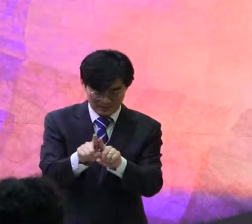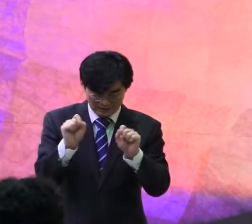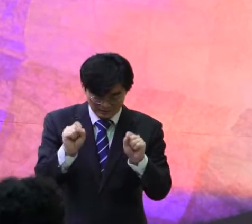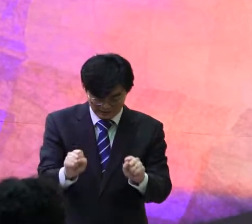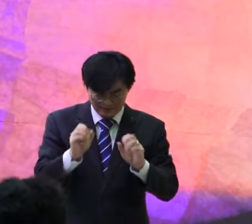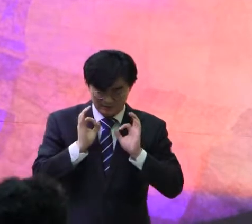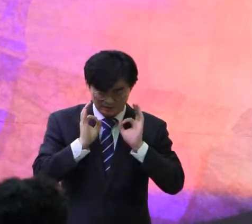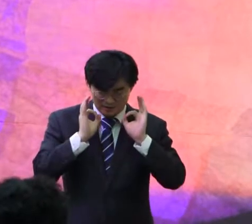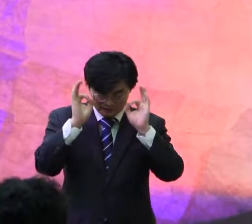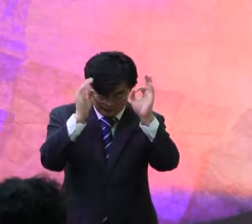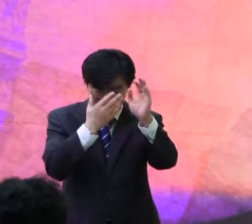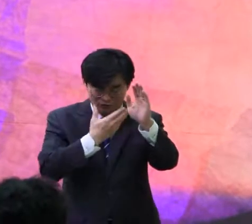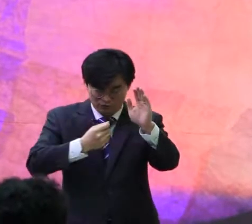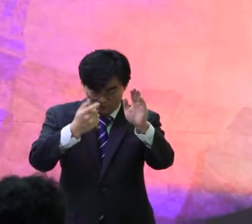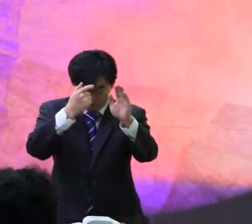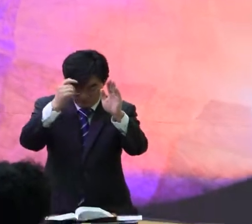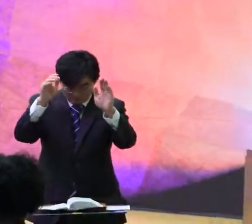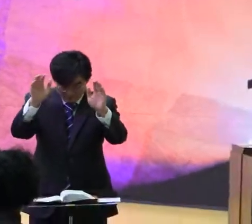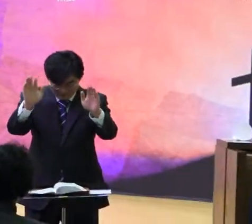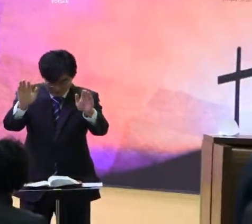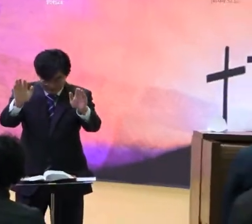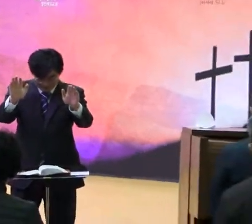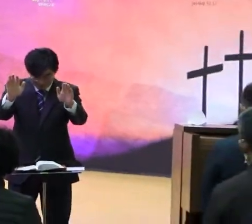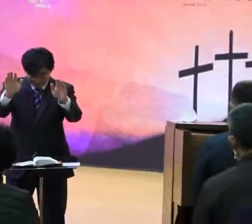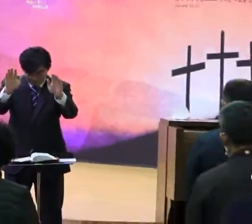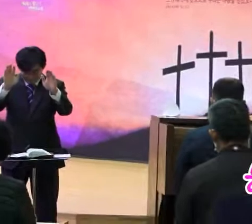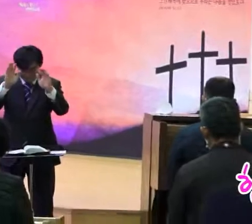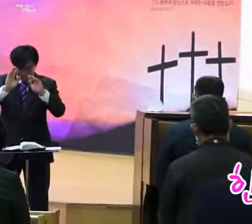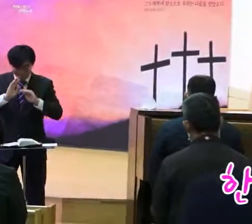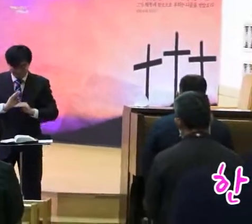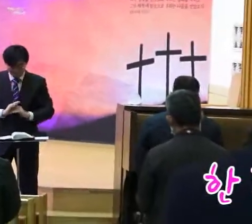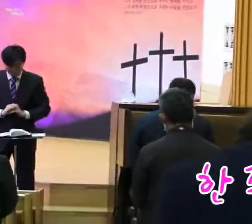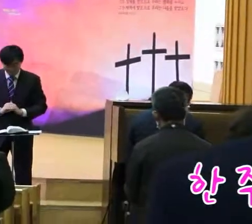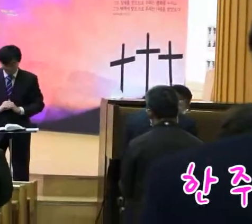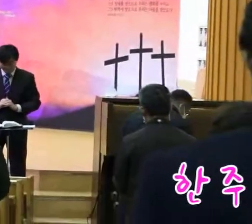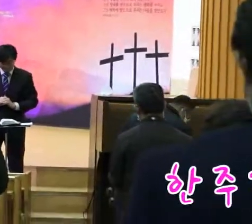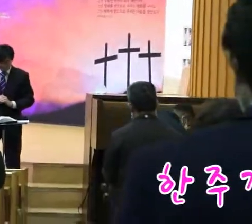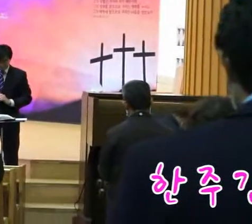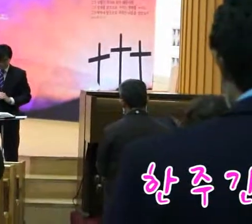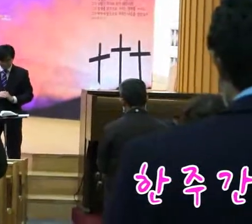간절히 축원하옵나이다. 아멘.